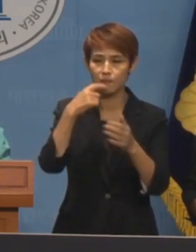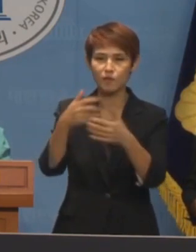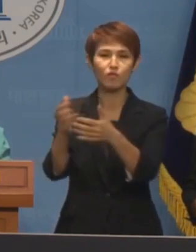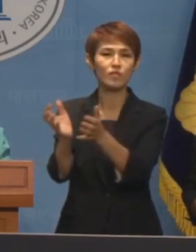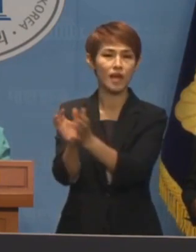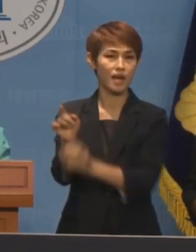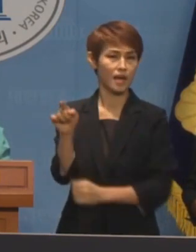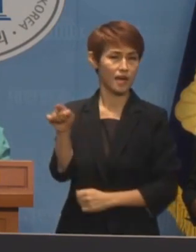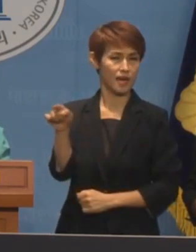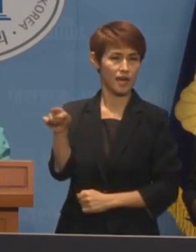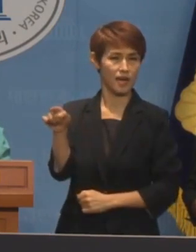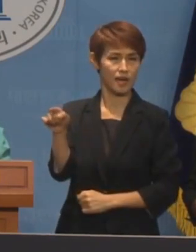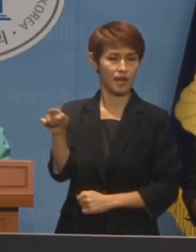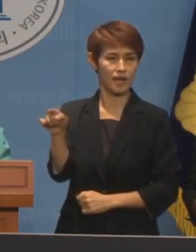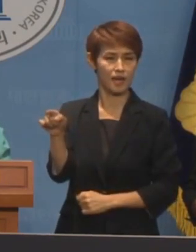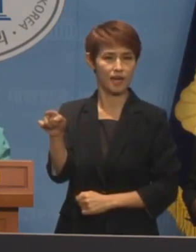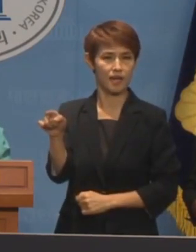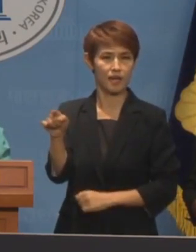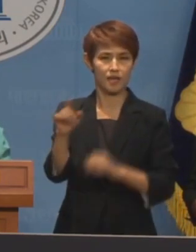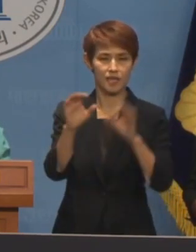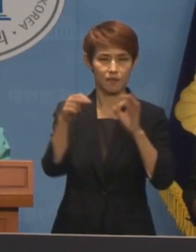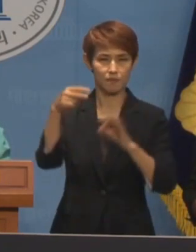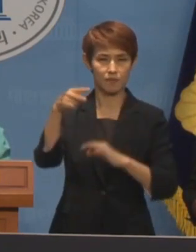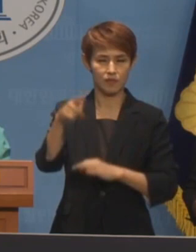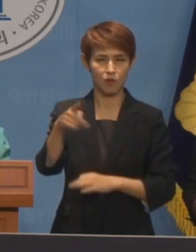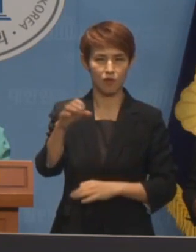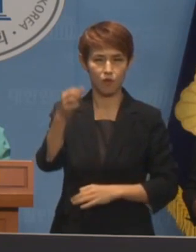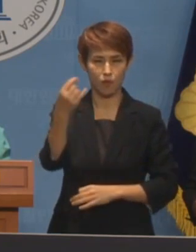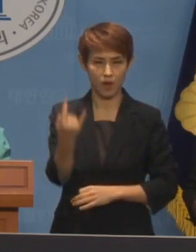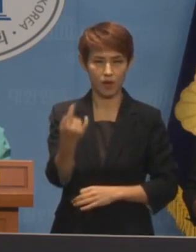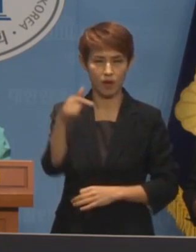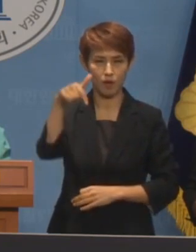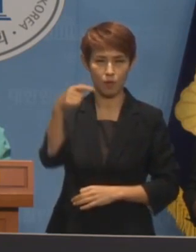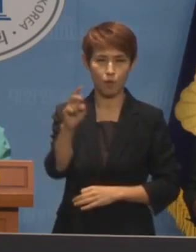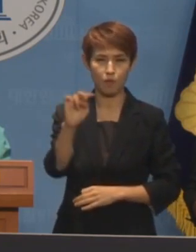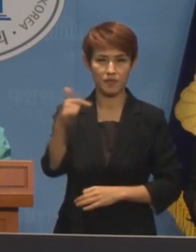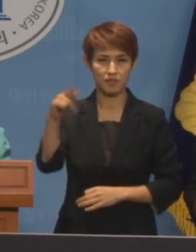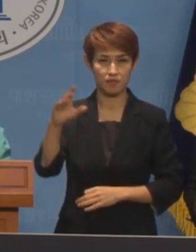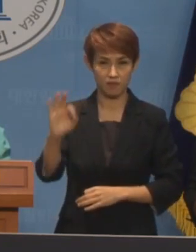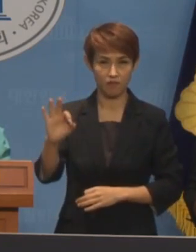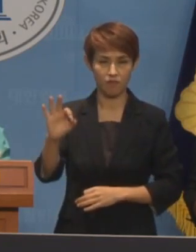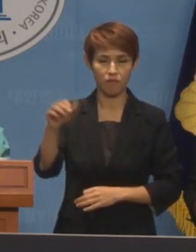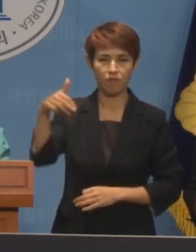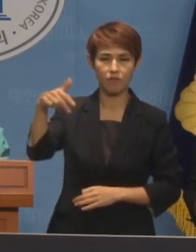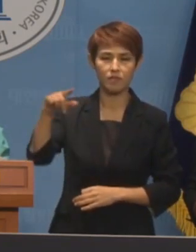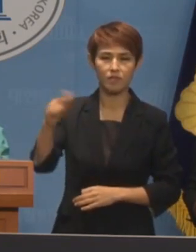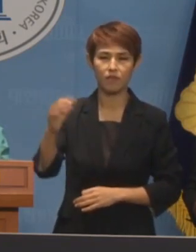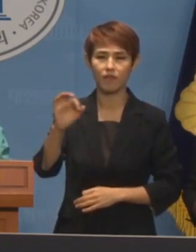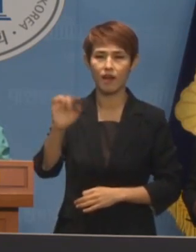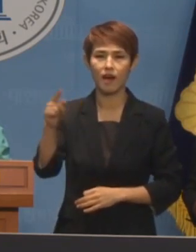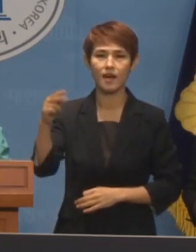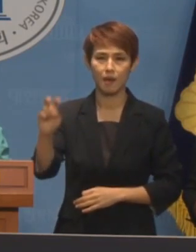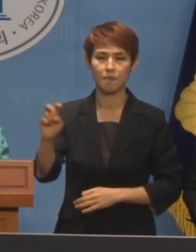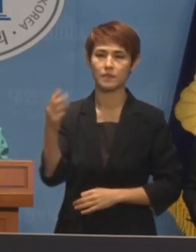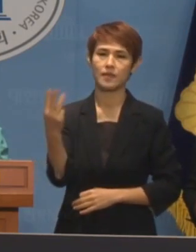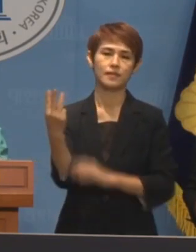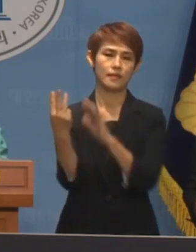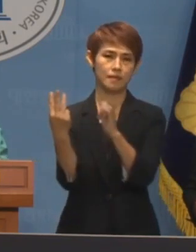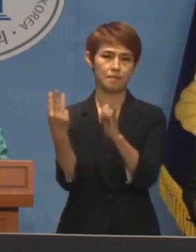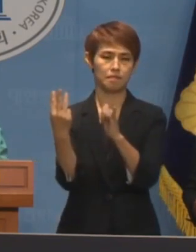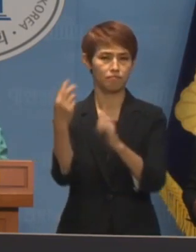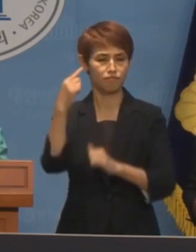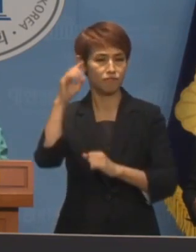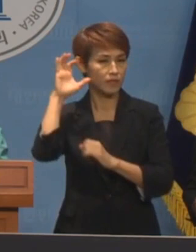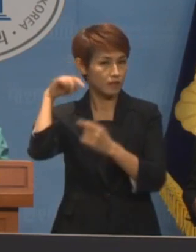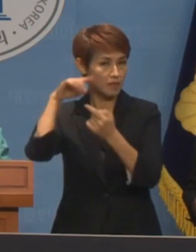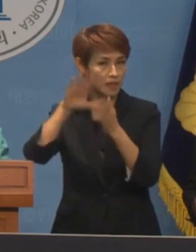더불어민주당의 김성회, 고민정, 개혁신당의 천하람 의원이 질의를 하면서